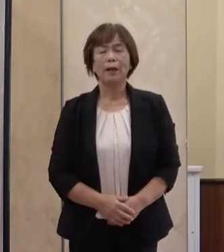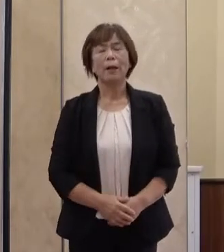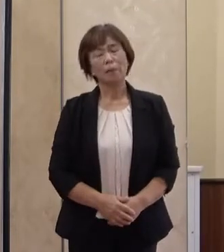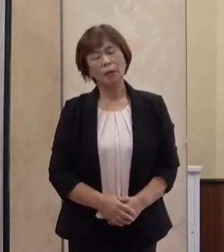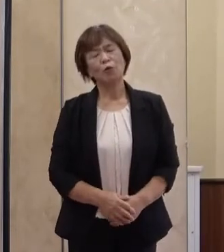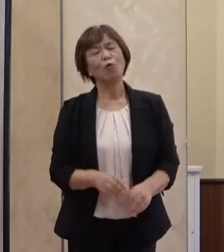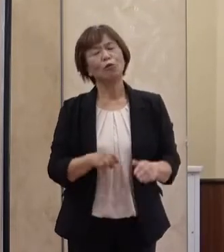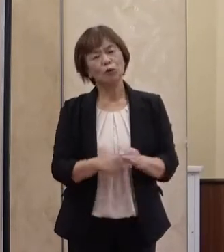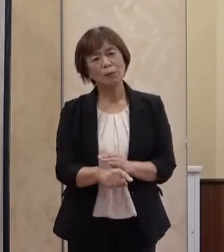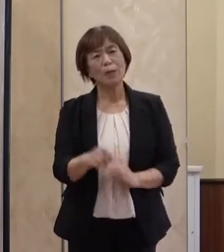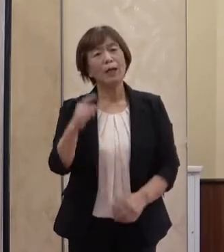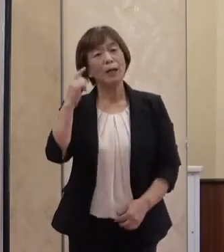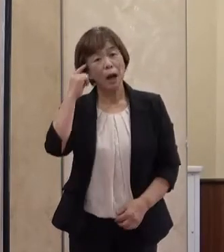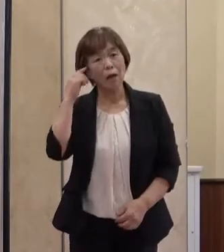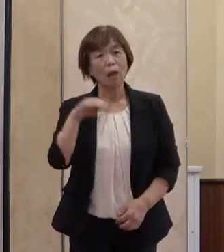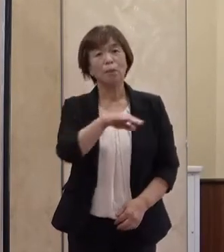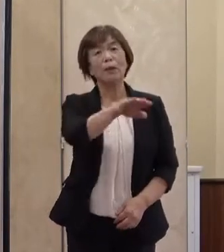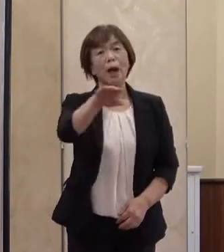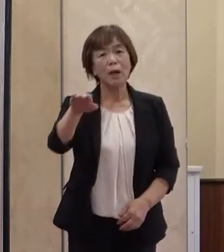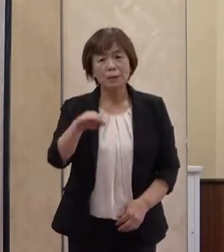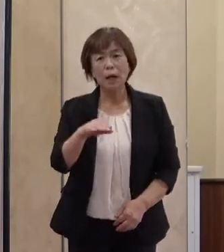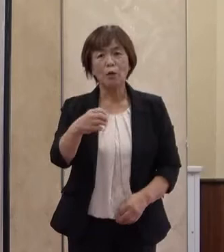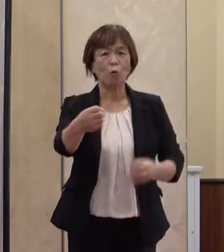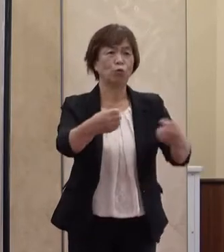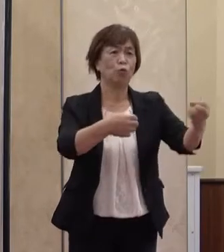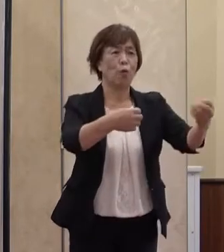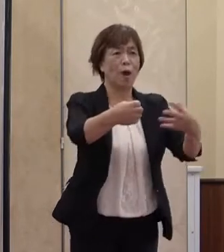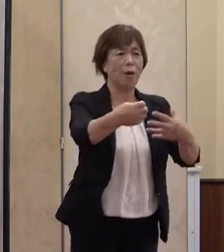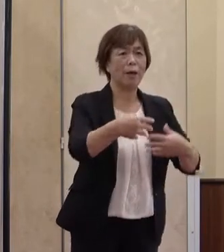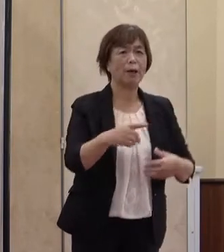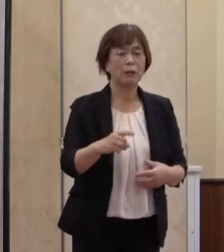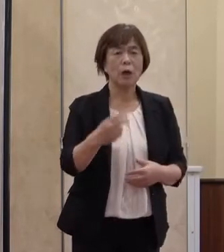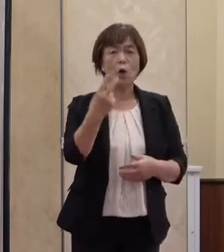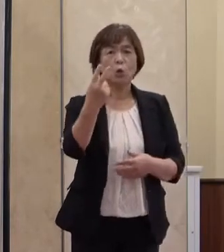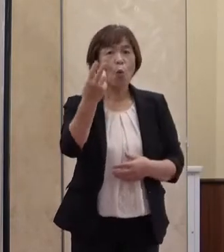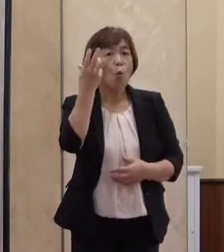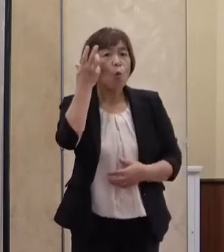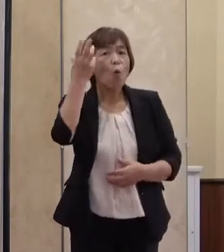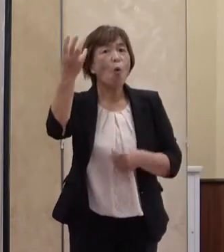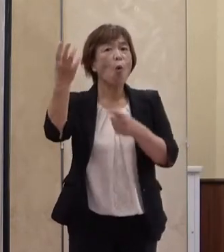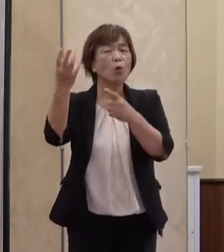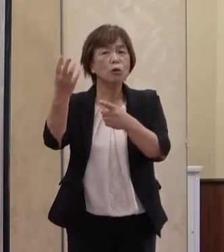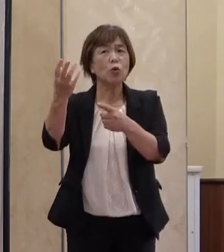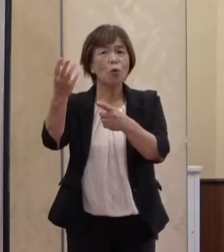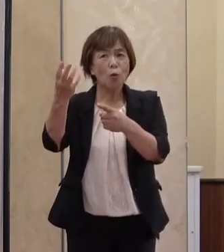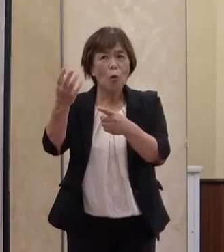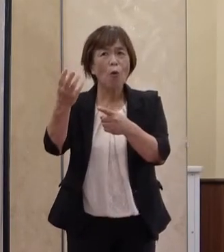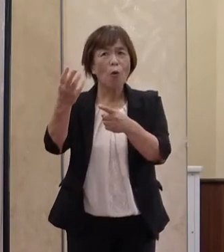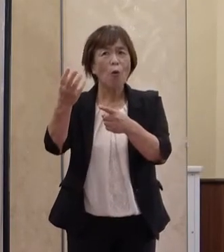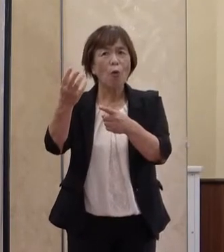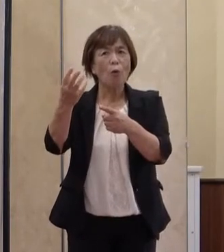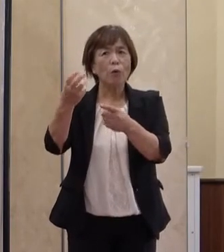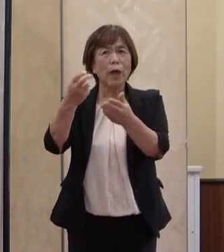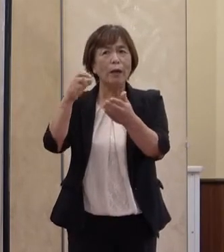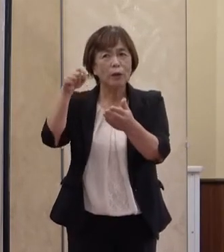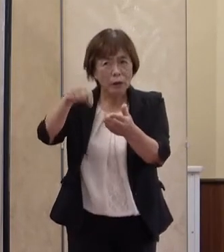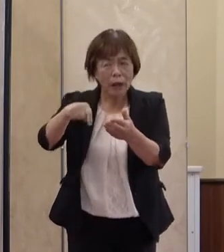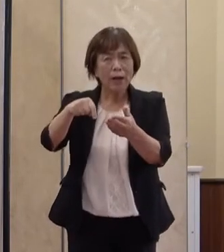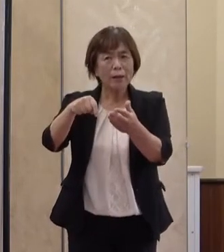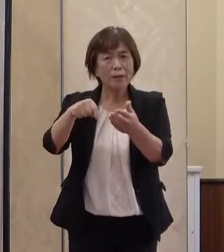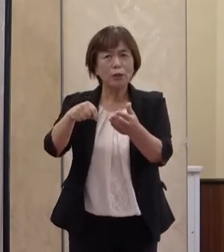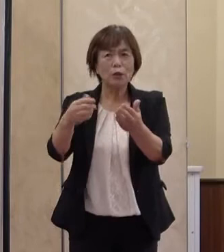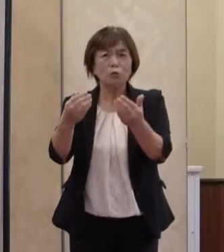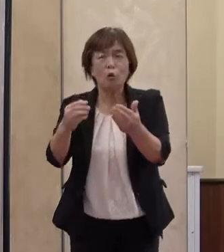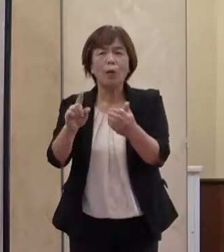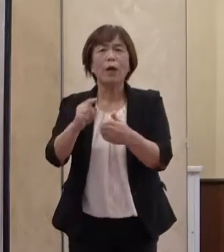そういった意味でも皆さんよく言われるんですけど、都構想にならないとできないことは何ですかとかね、都構想の先